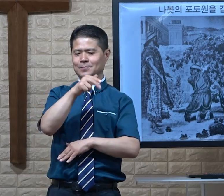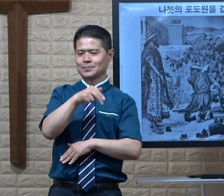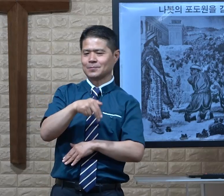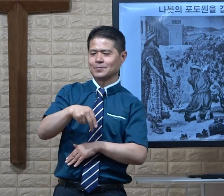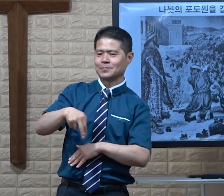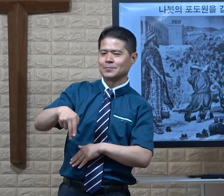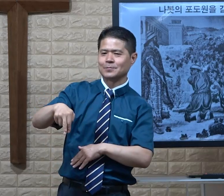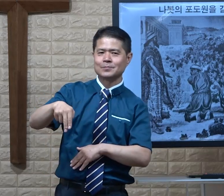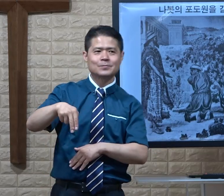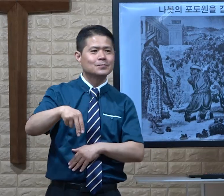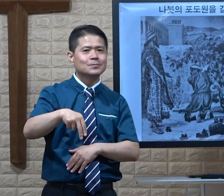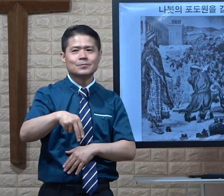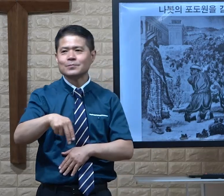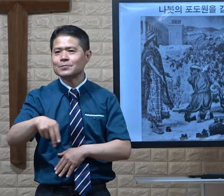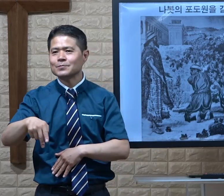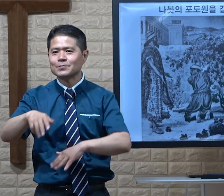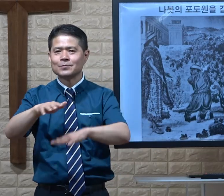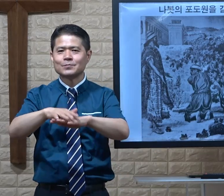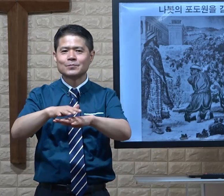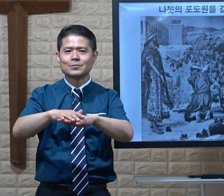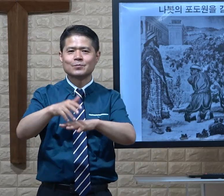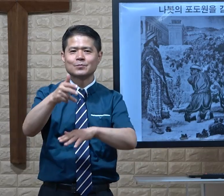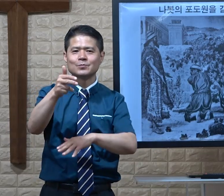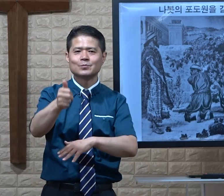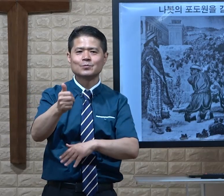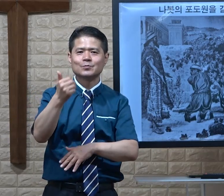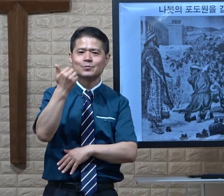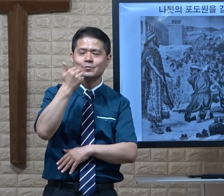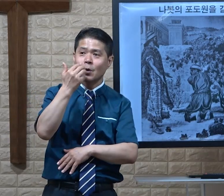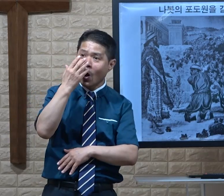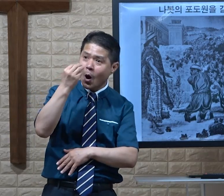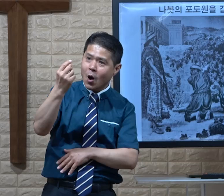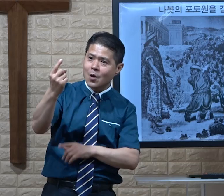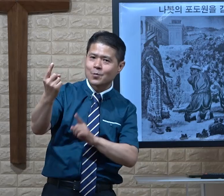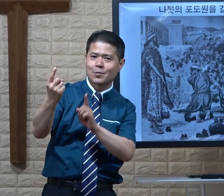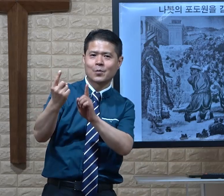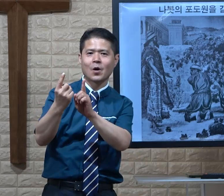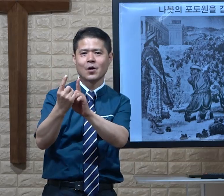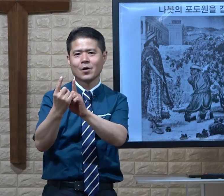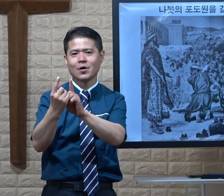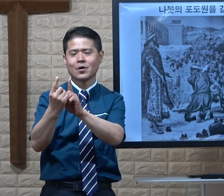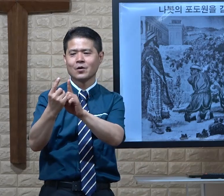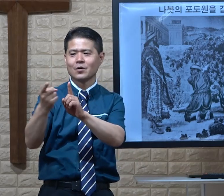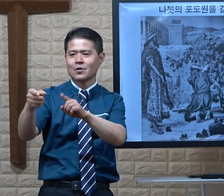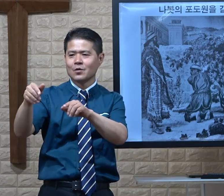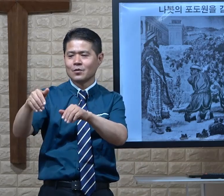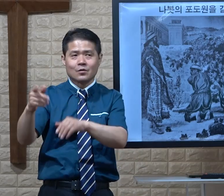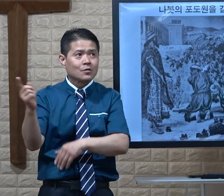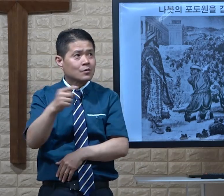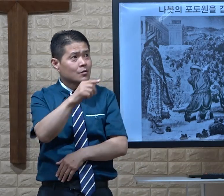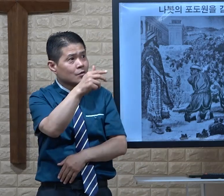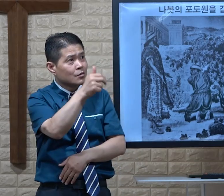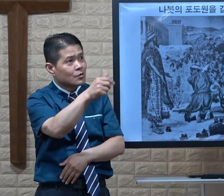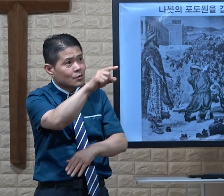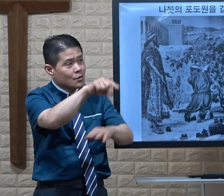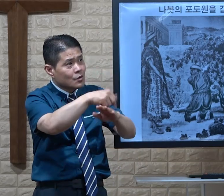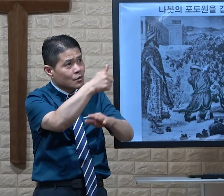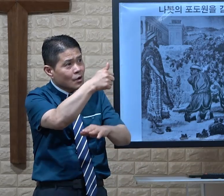않느냐 라고 하면서 왕이 그 포도밭을 둘러봤습니다. 포도밭 주인을 만나고 또